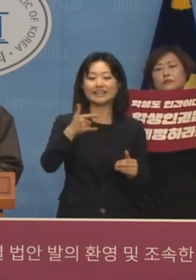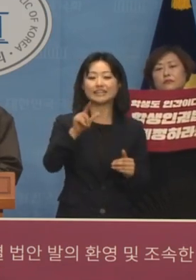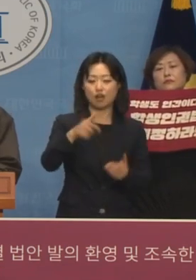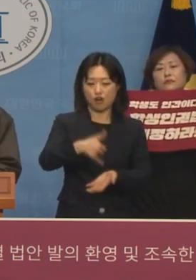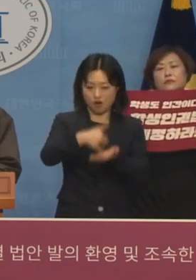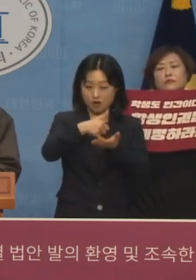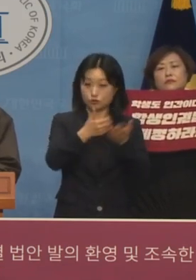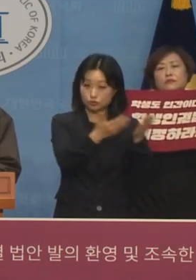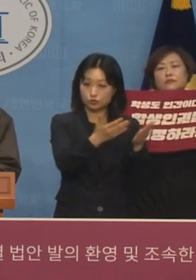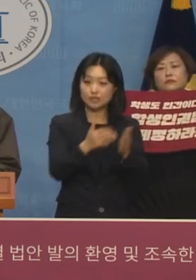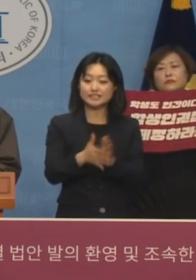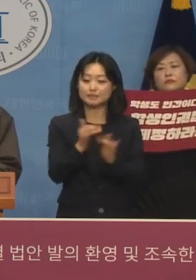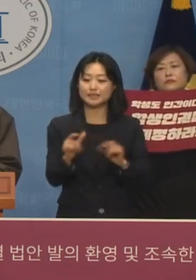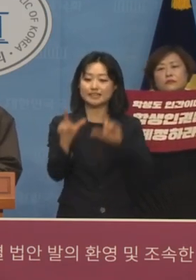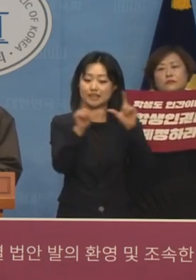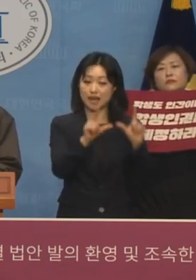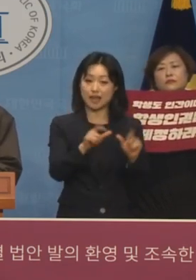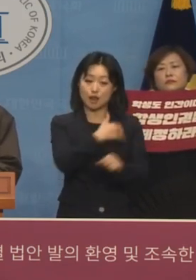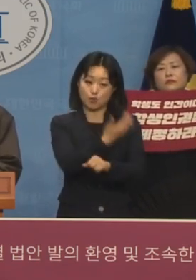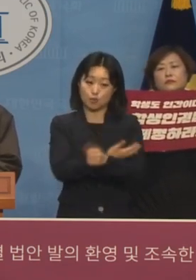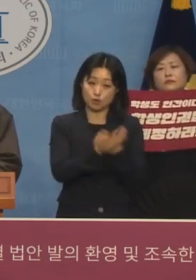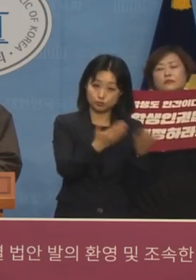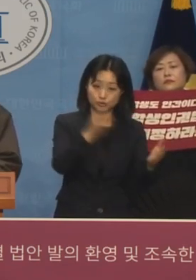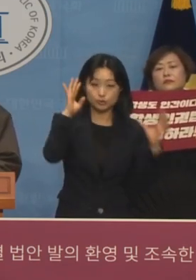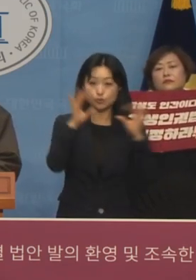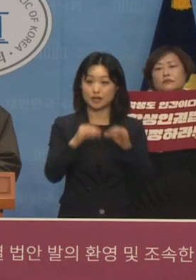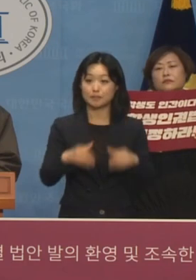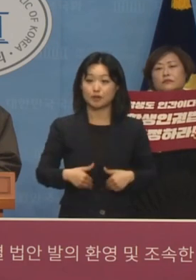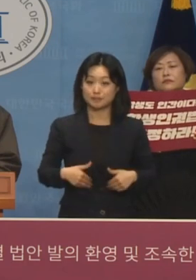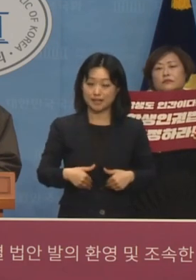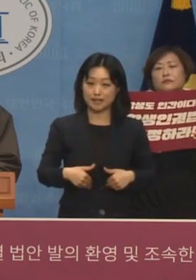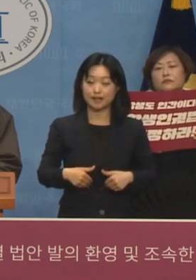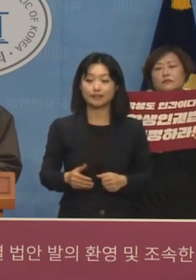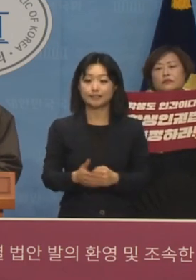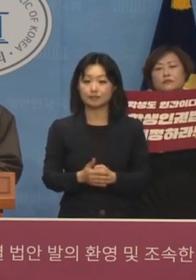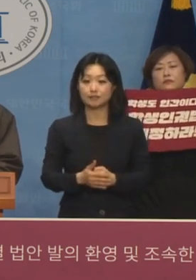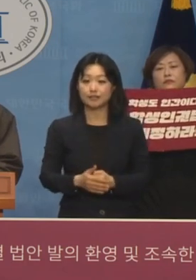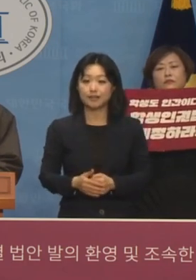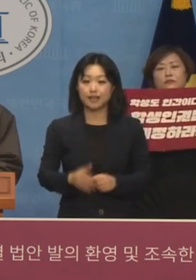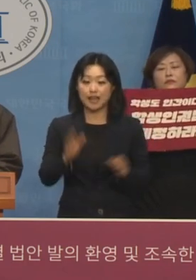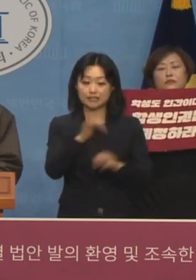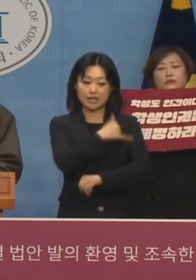살아갈 수 있도록 하기 위한 것이 한다는 것을 모두 동의할 것입니다. 이런 측면에서